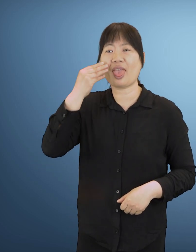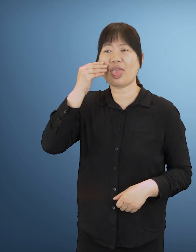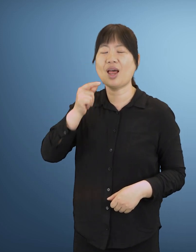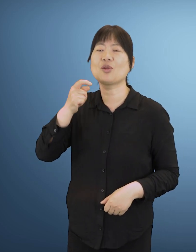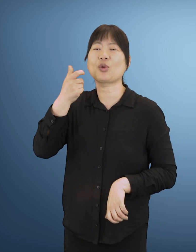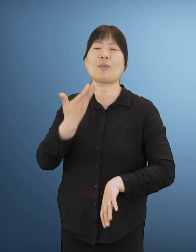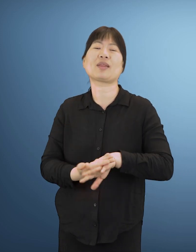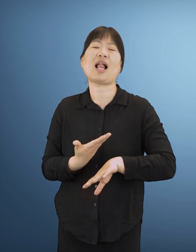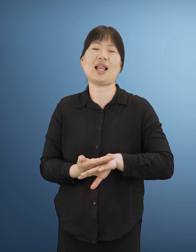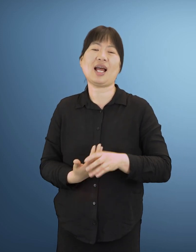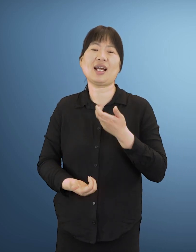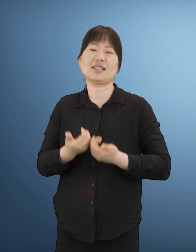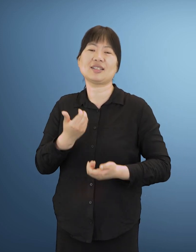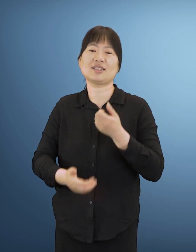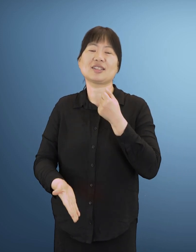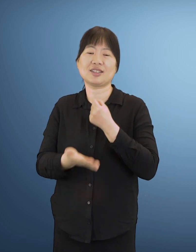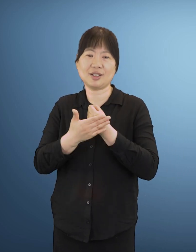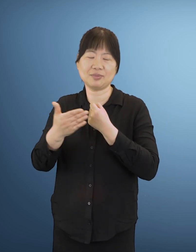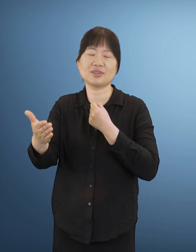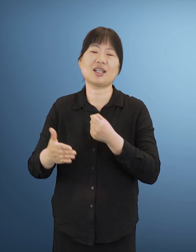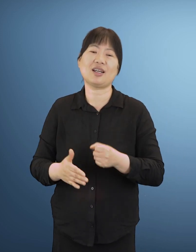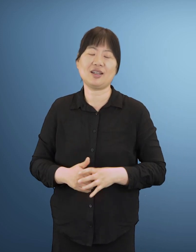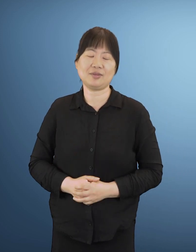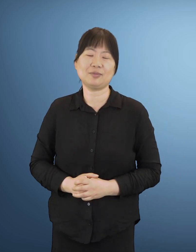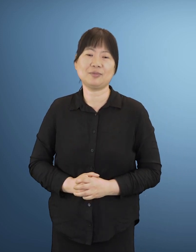익숙함과 안다는 사실 때문에